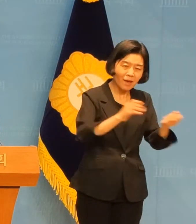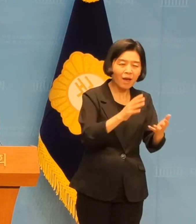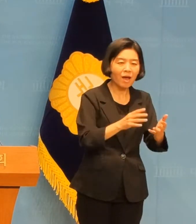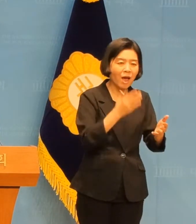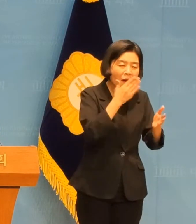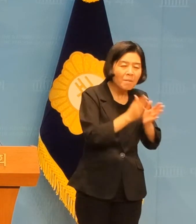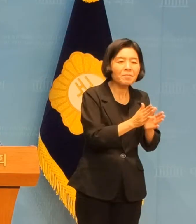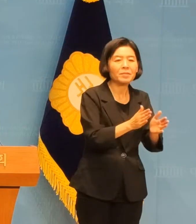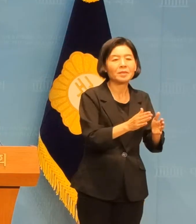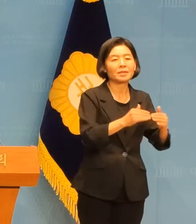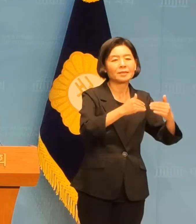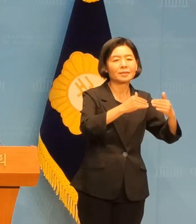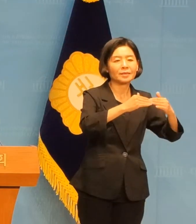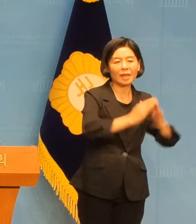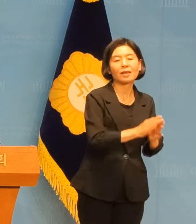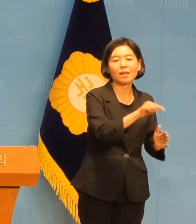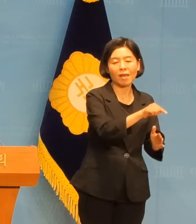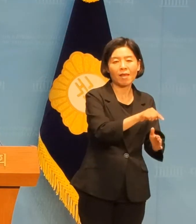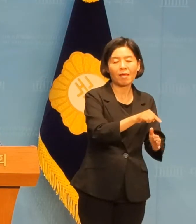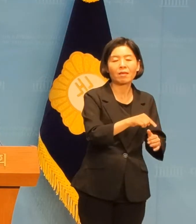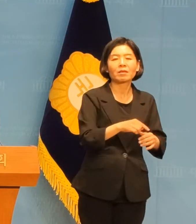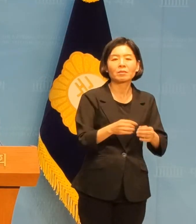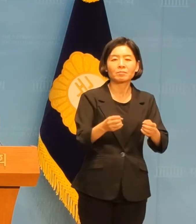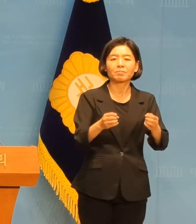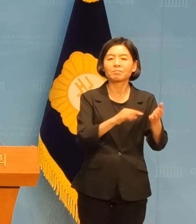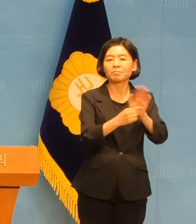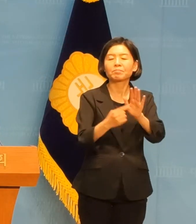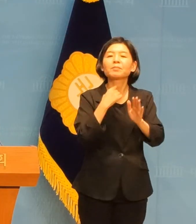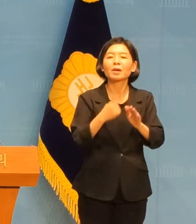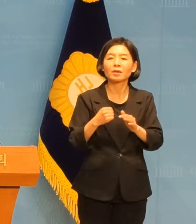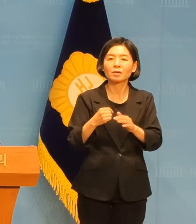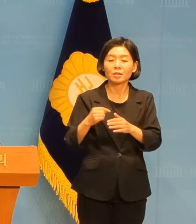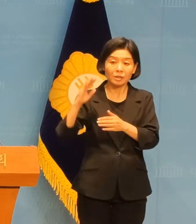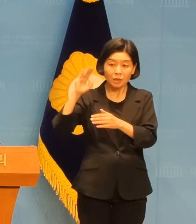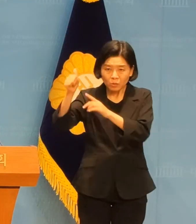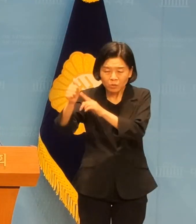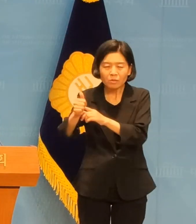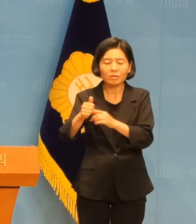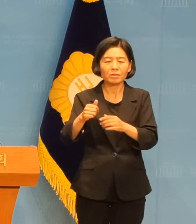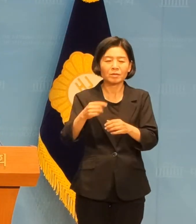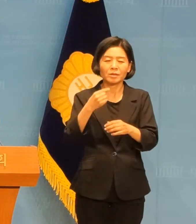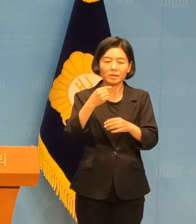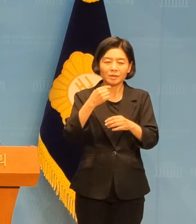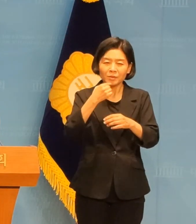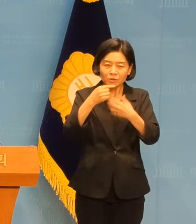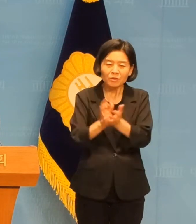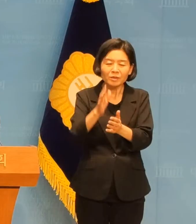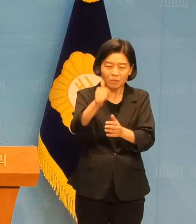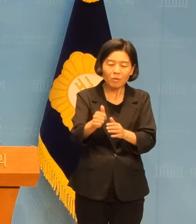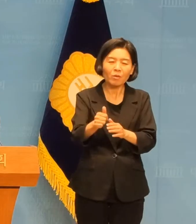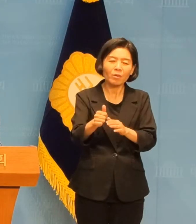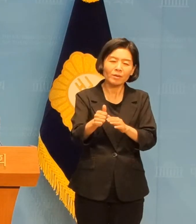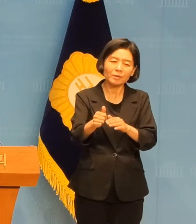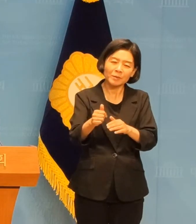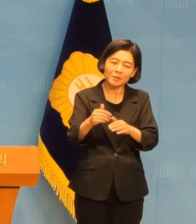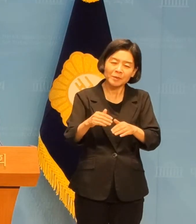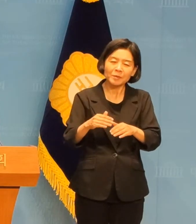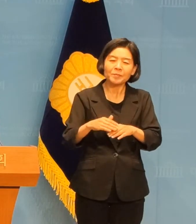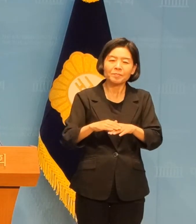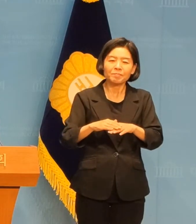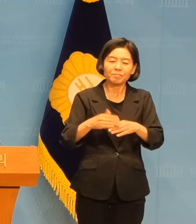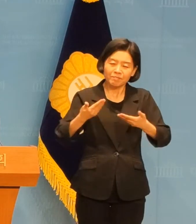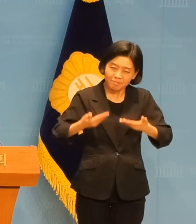참모가 공개적으로 여당의 자제를 요청했지만 민주당 강경파는 이에 아랑곳하지